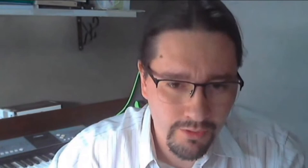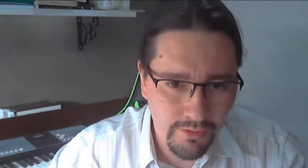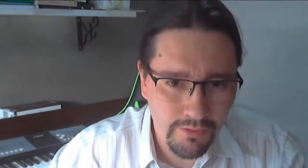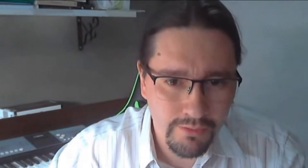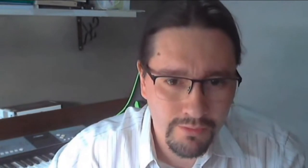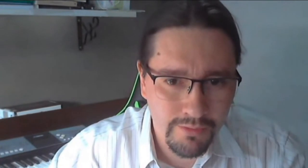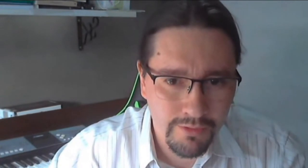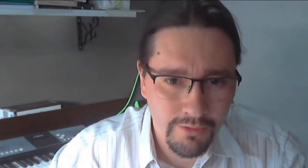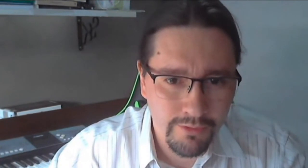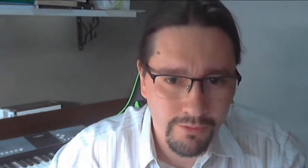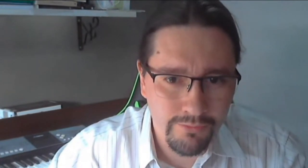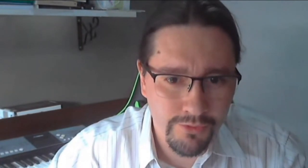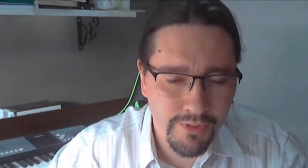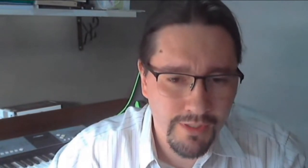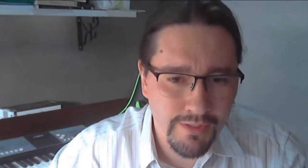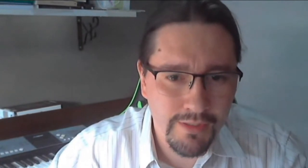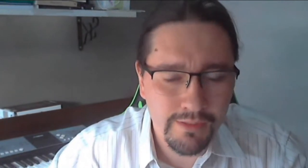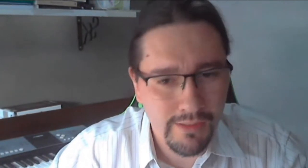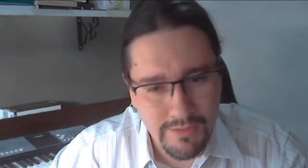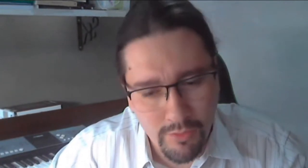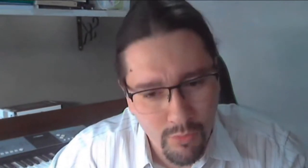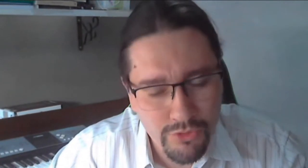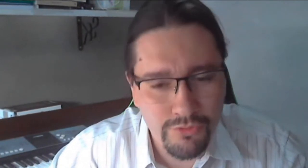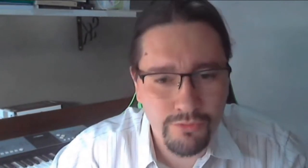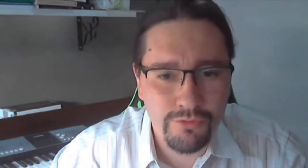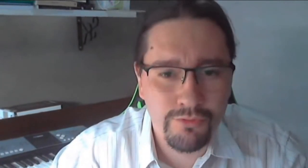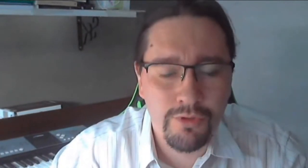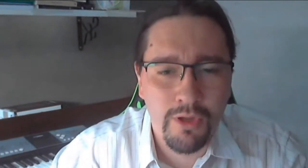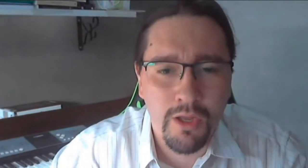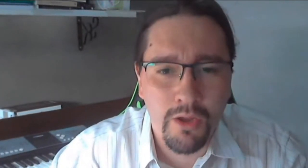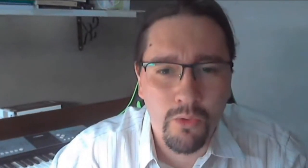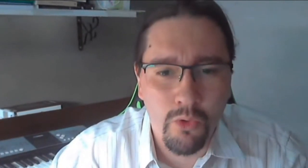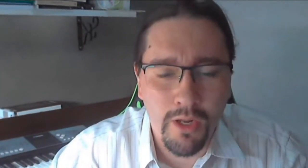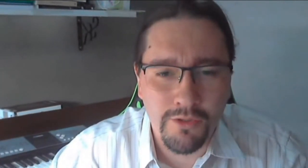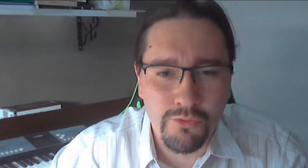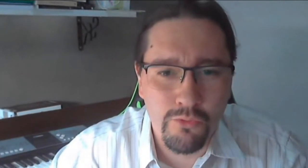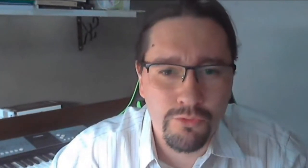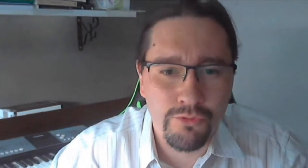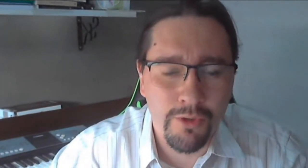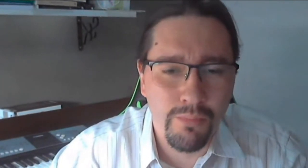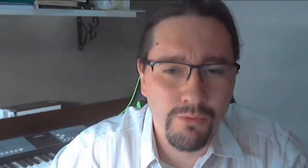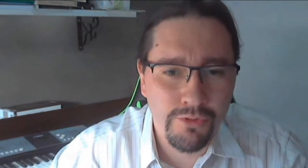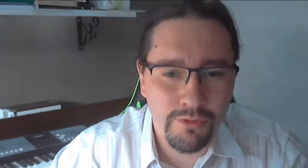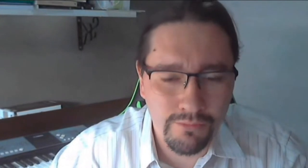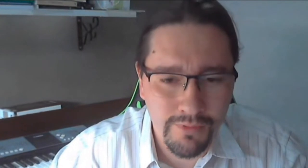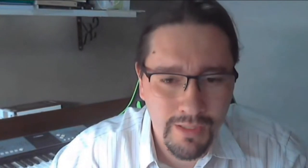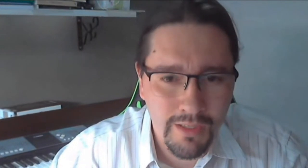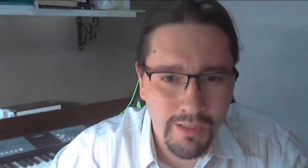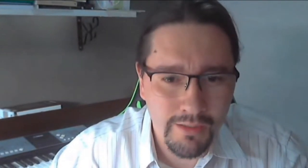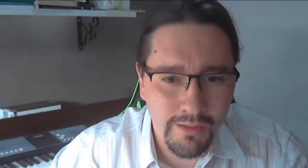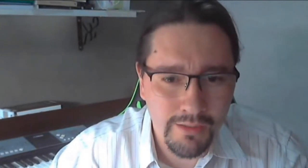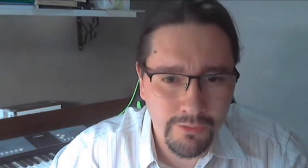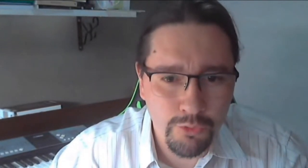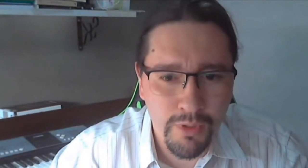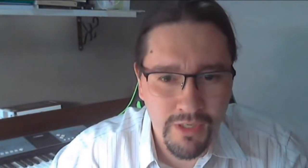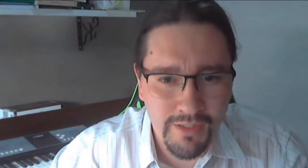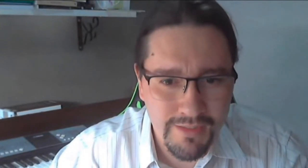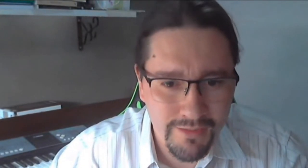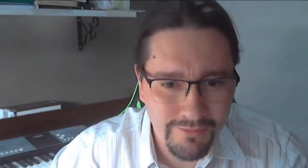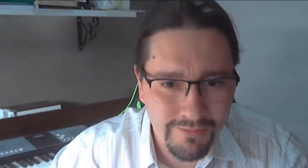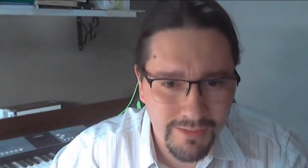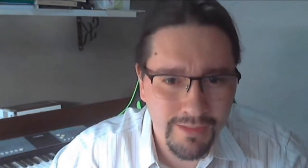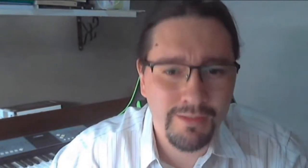acredito que vocês, né, assim como muitos dos colegas do curso, né, buscam a